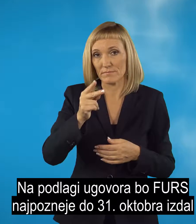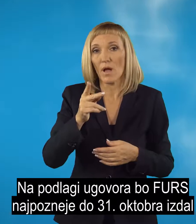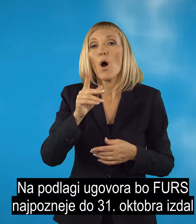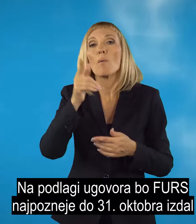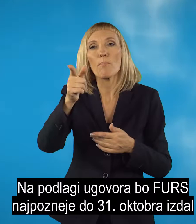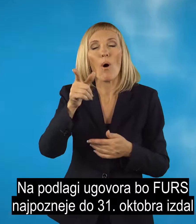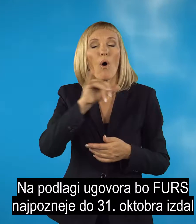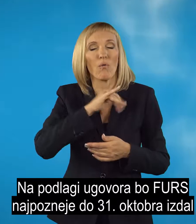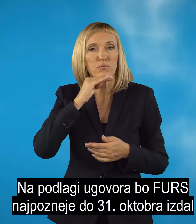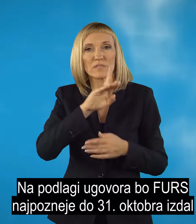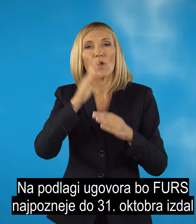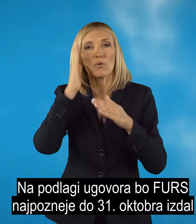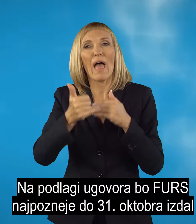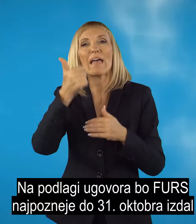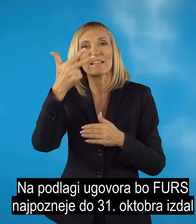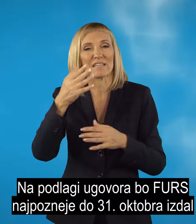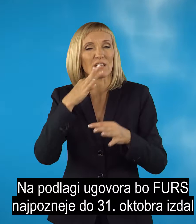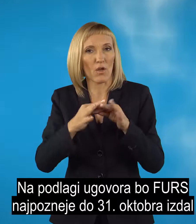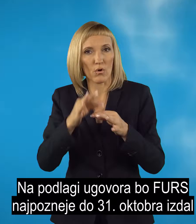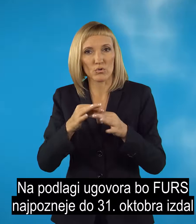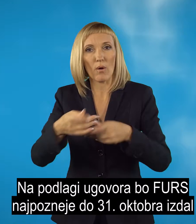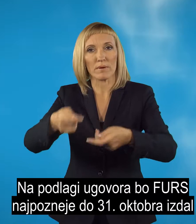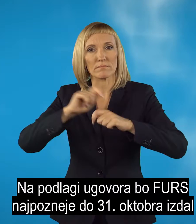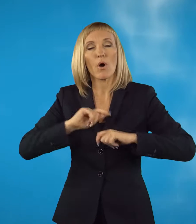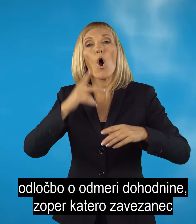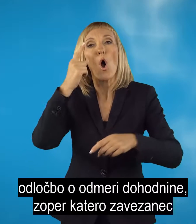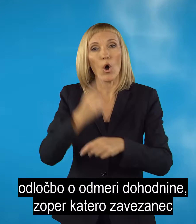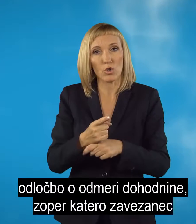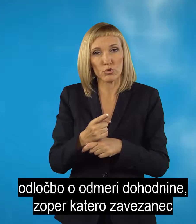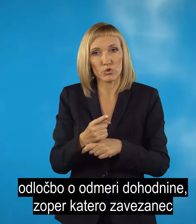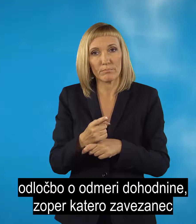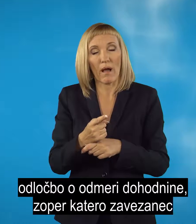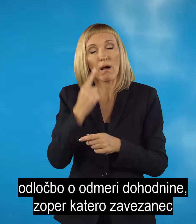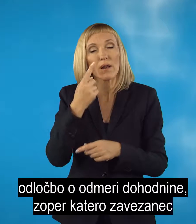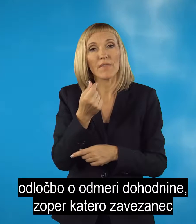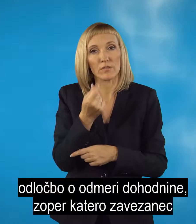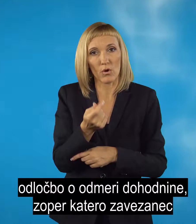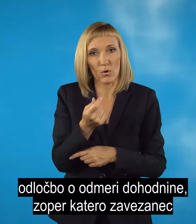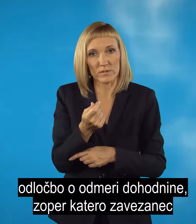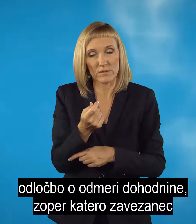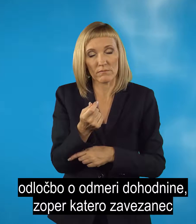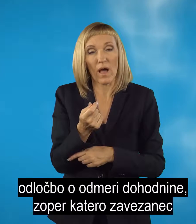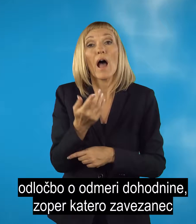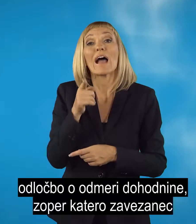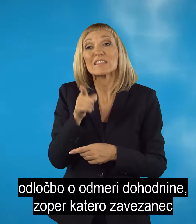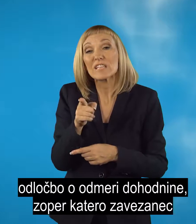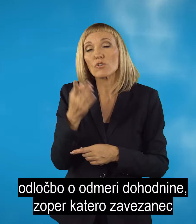FURS najpozneje do 31. oktobra izdal odločbo o odmeri dohodnine, zoper katero zavezanec lahko